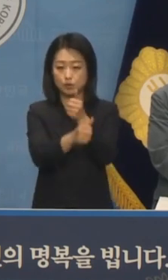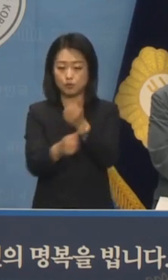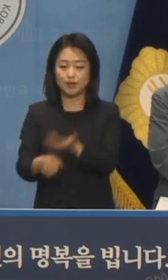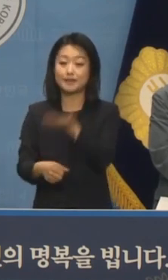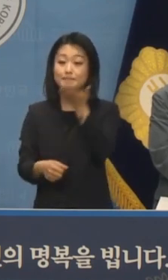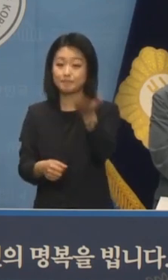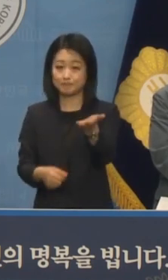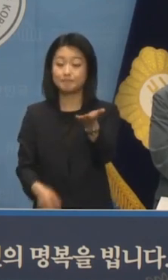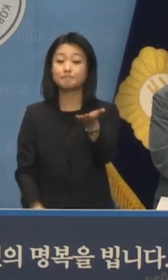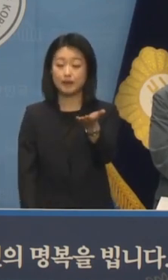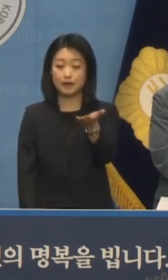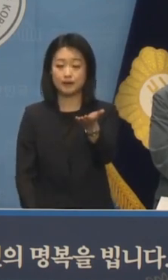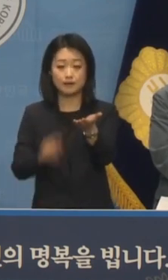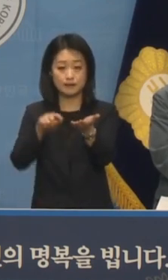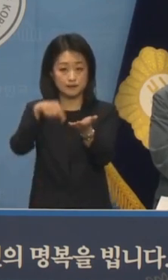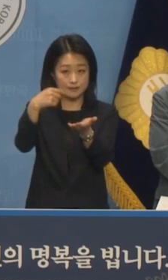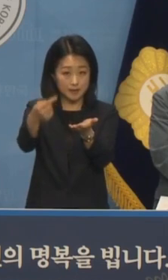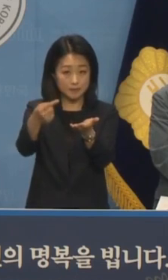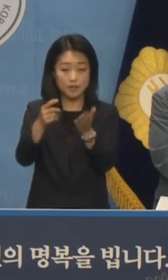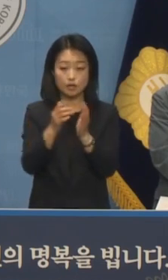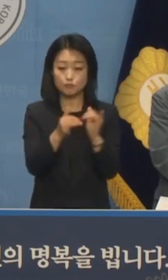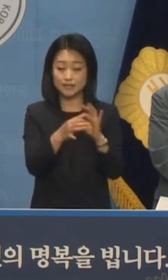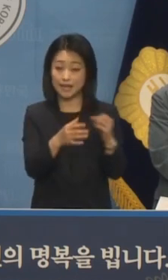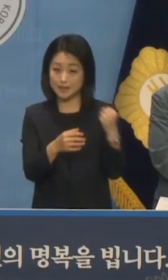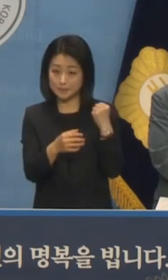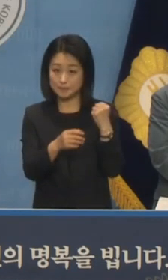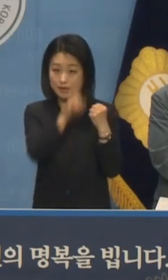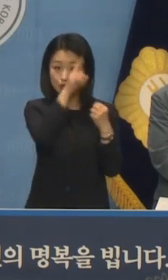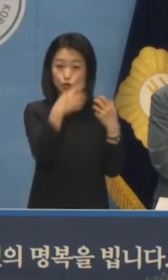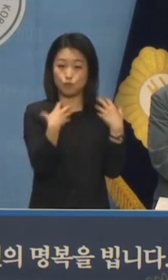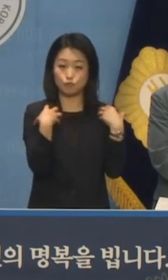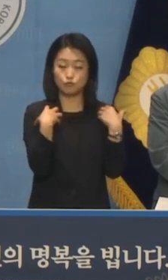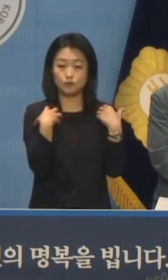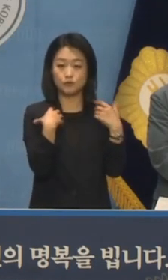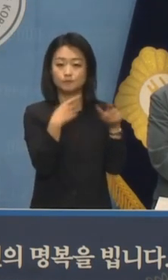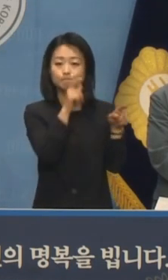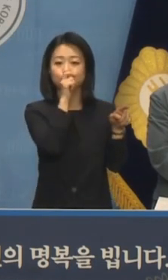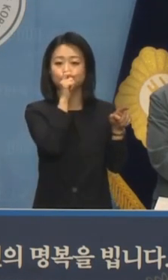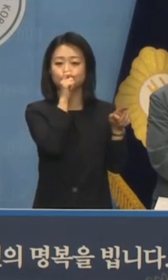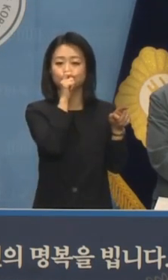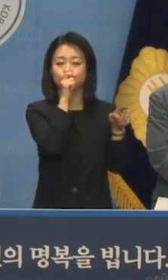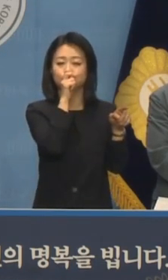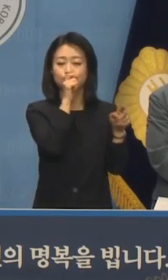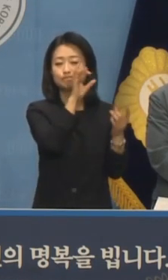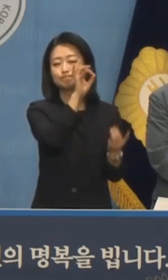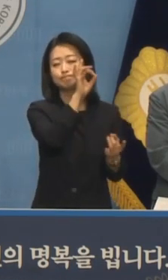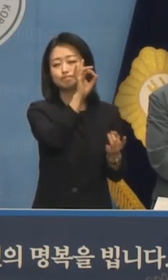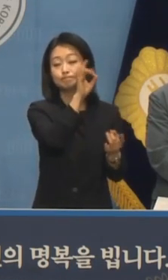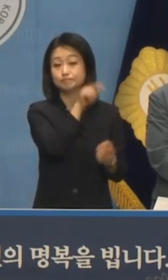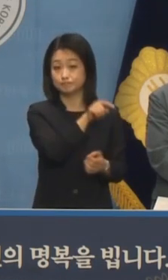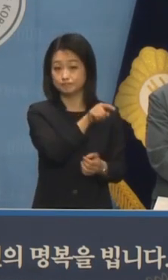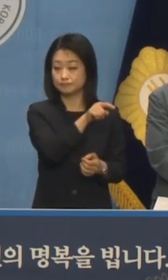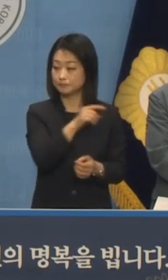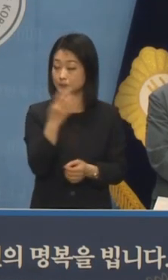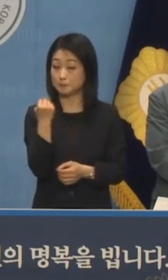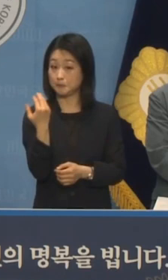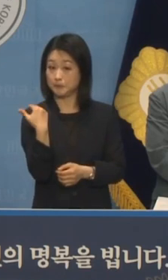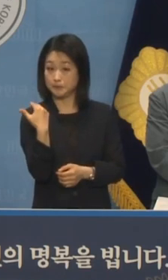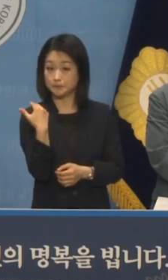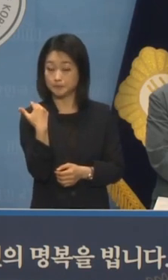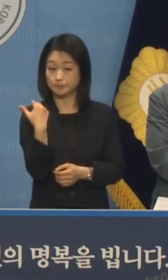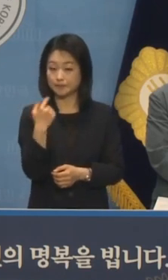보내놨습니다. 그 이후에도 국민의힘과 정부는 묵묵부답이었습니다. 그래서 최근에 저희가